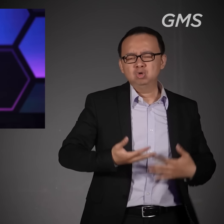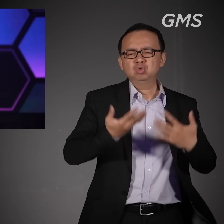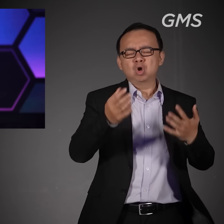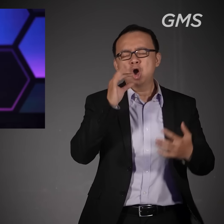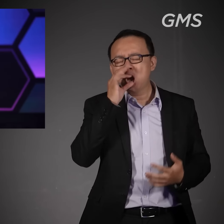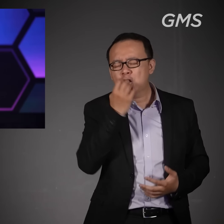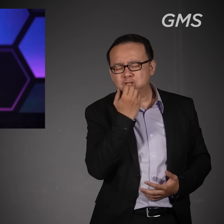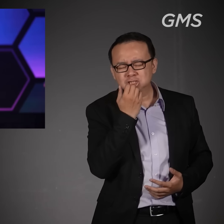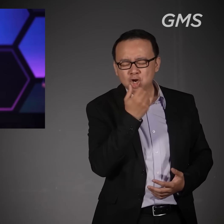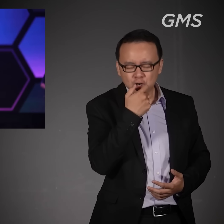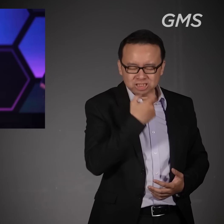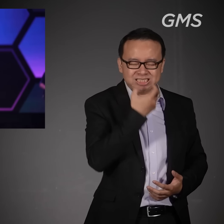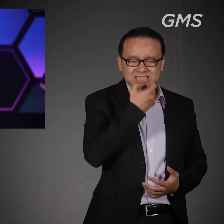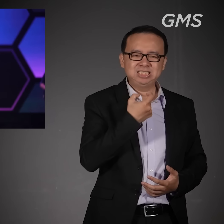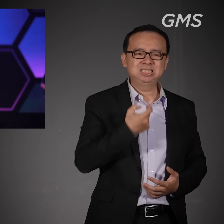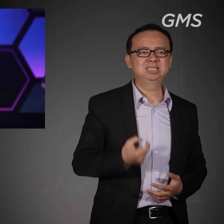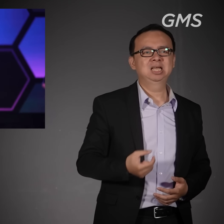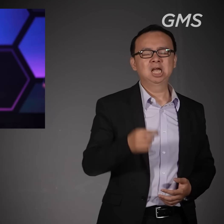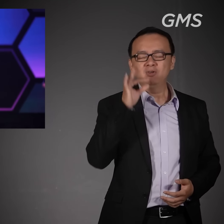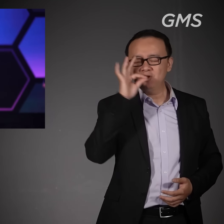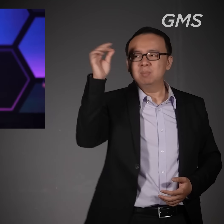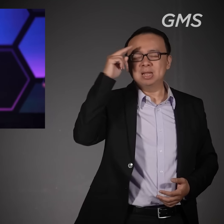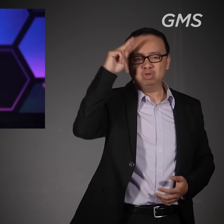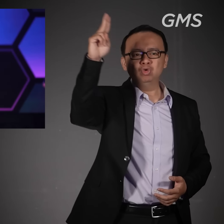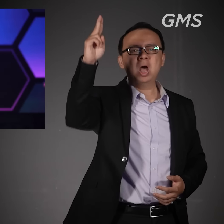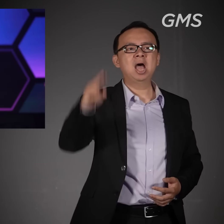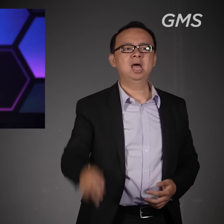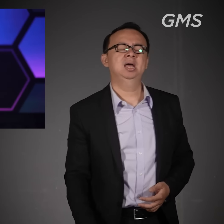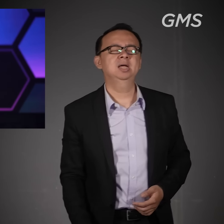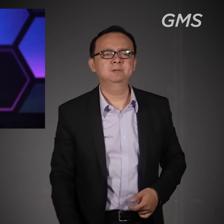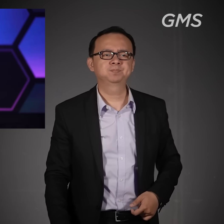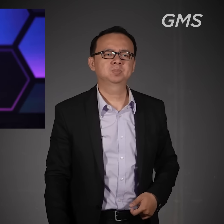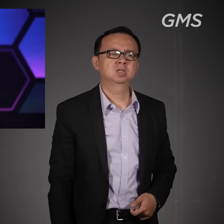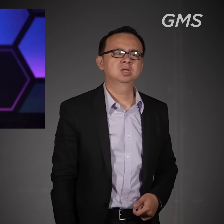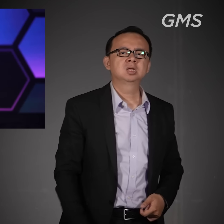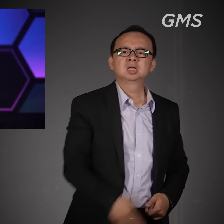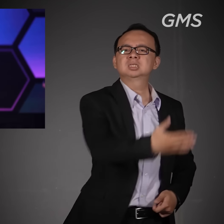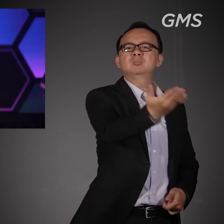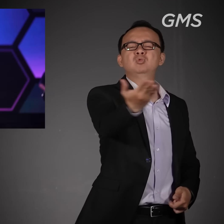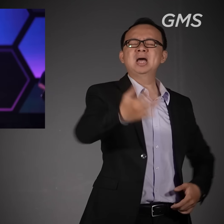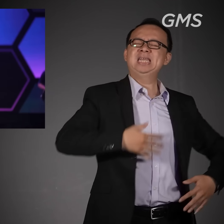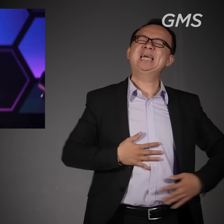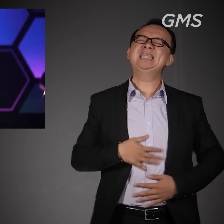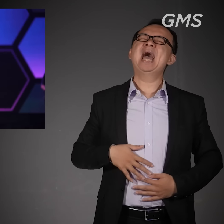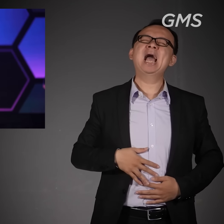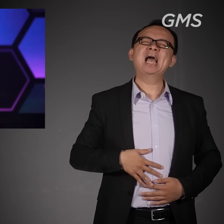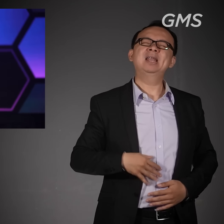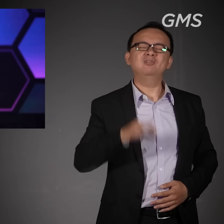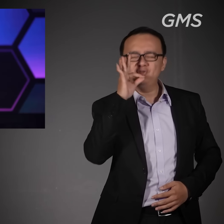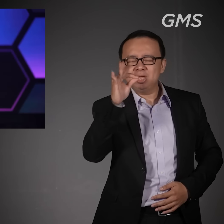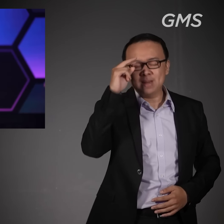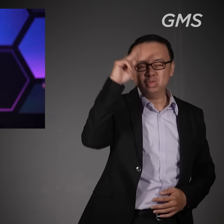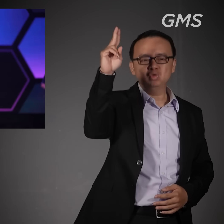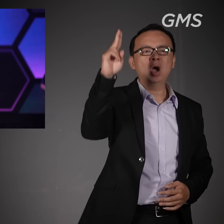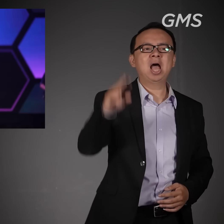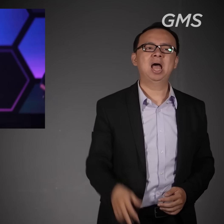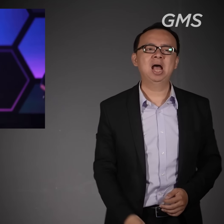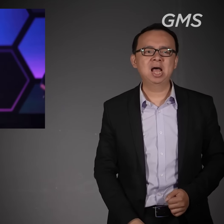hari ini. Ya Tuhan Yesus, kami jemaat Tuhan makan roti pewahyuan. Hari ini juga hari yang Kau